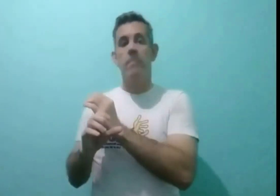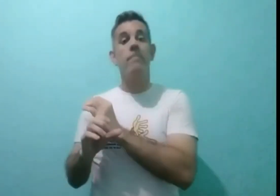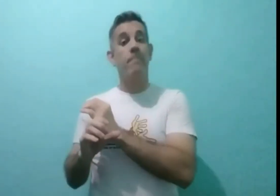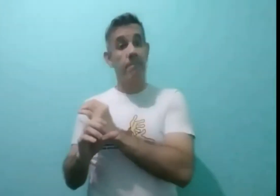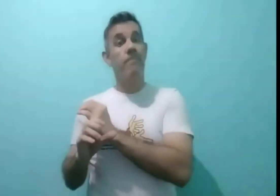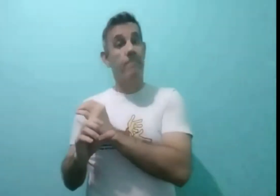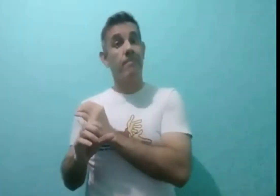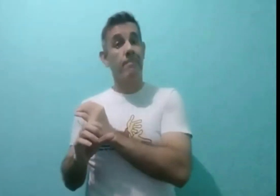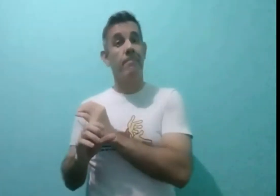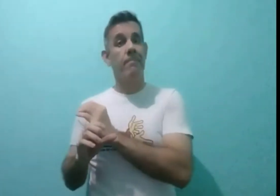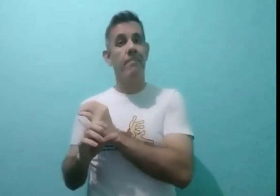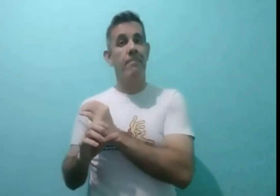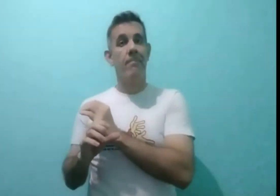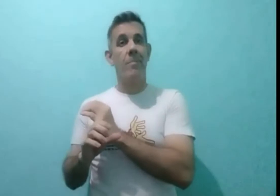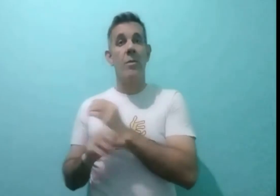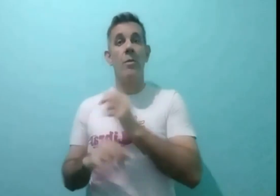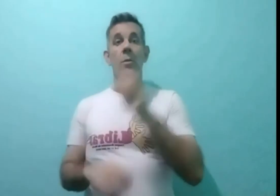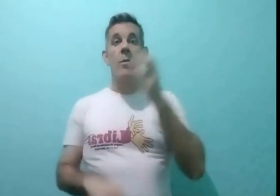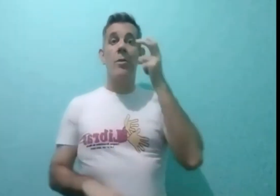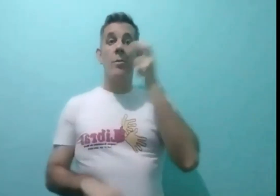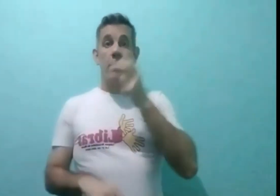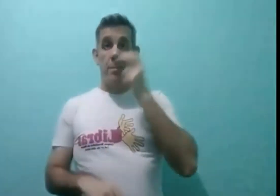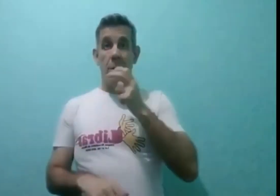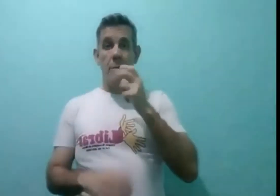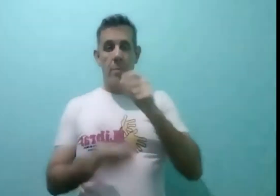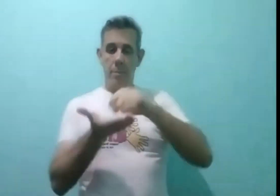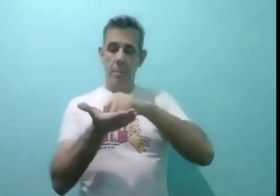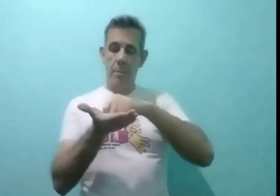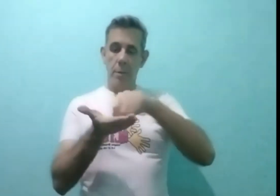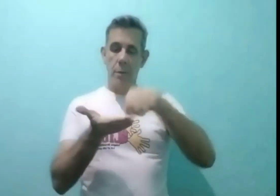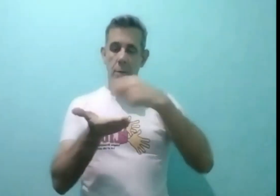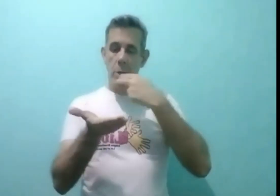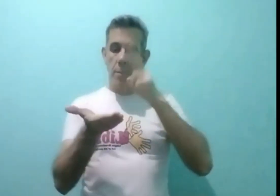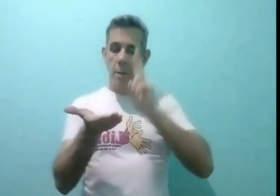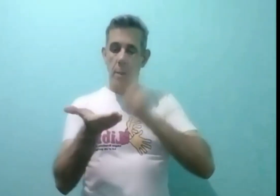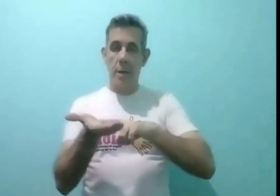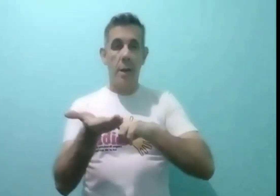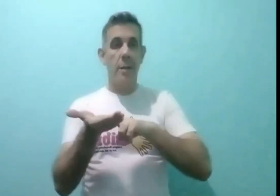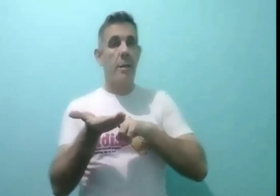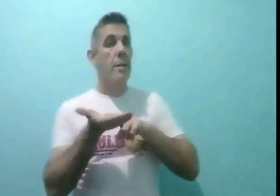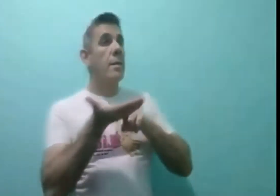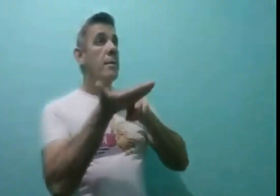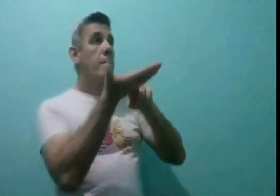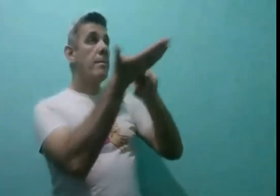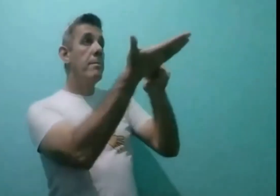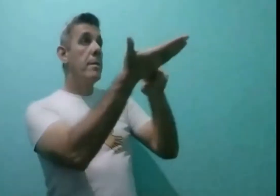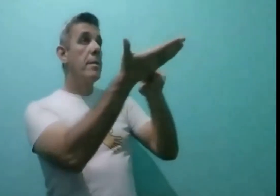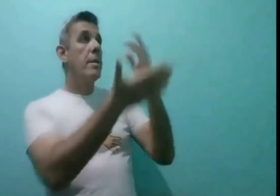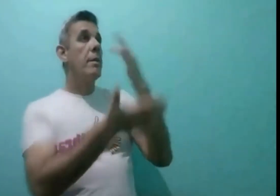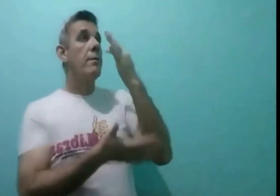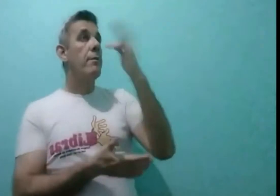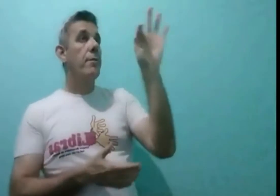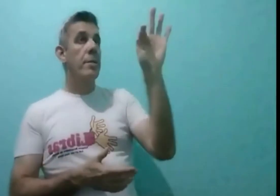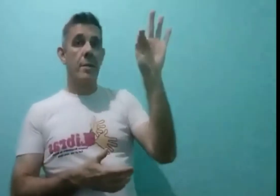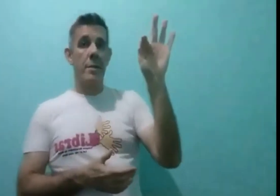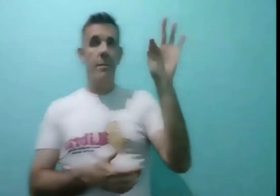esse neto, que não conseguia estabelecer. E então Dom Pedro II escreveu uma carta